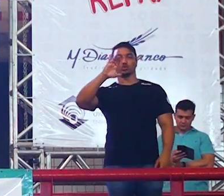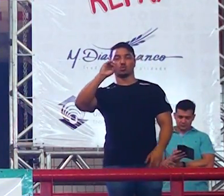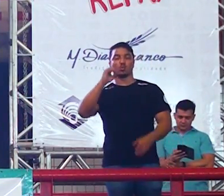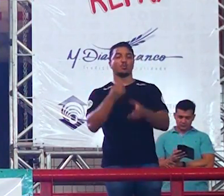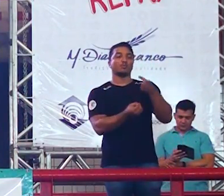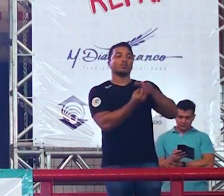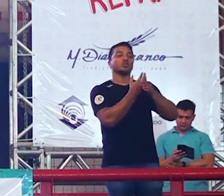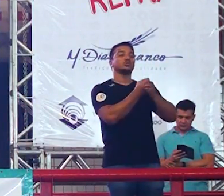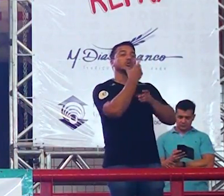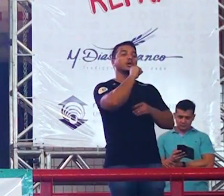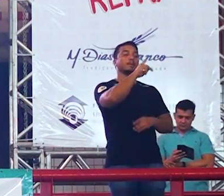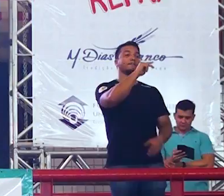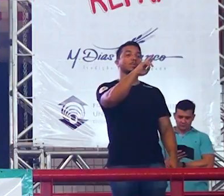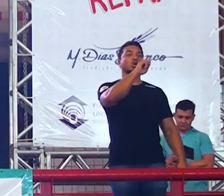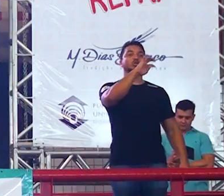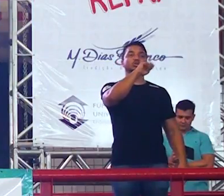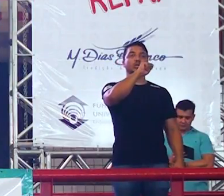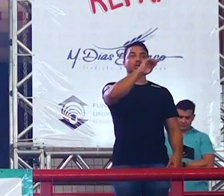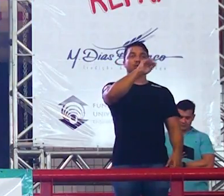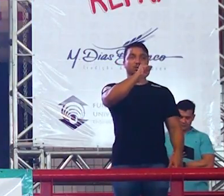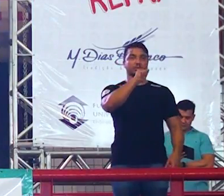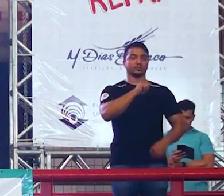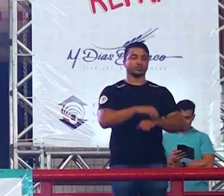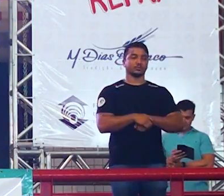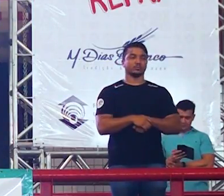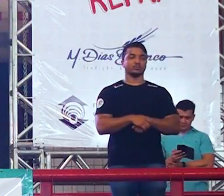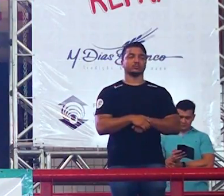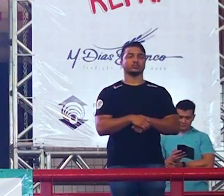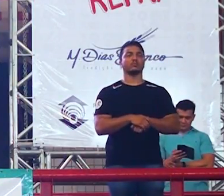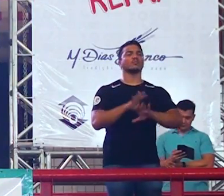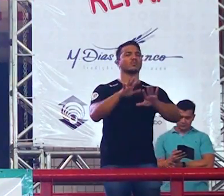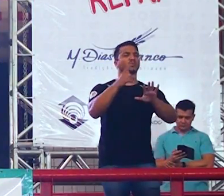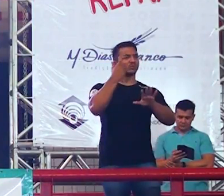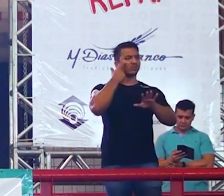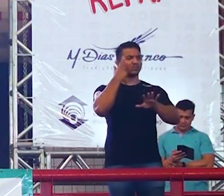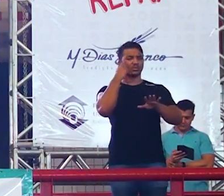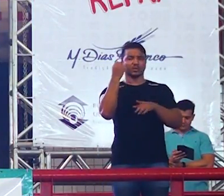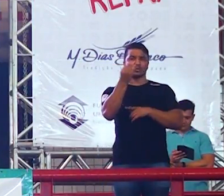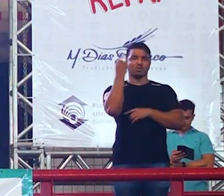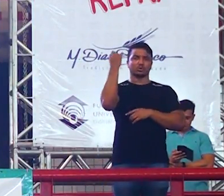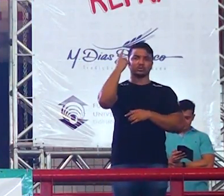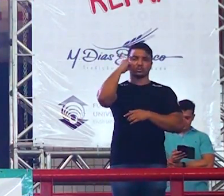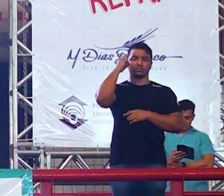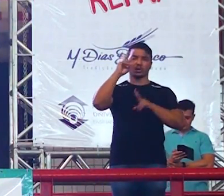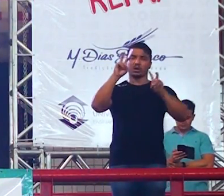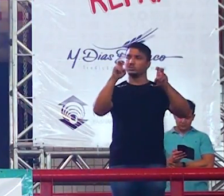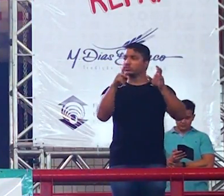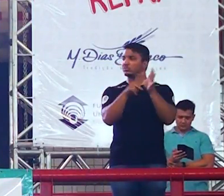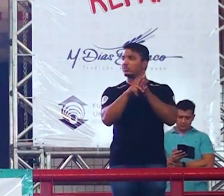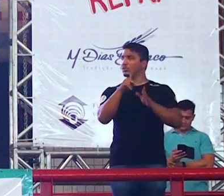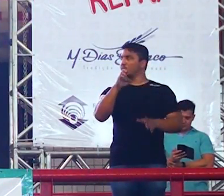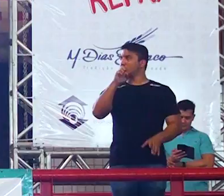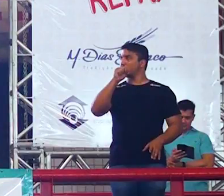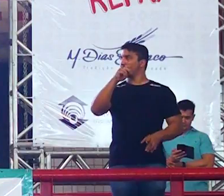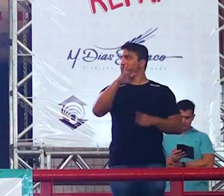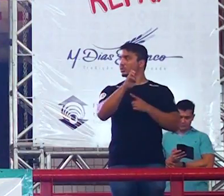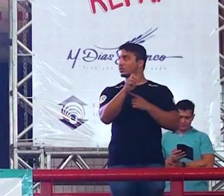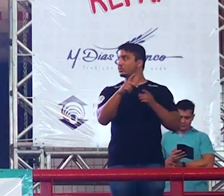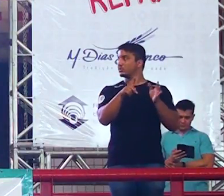próstata. Já que falou desse ponto aí, é interessante tocar num assunto. Qual o assunto? É a questão do tal do